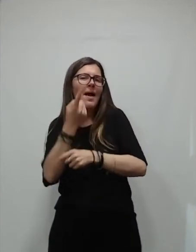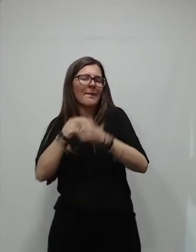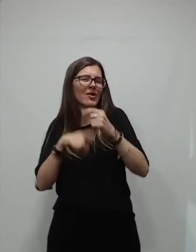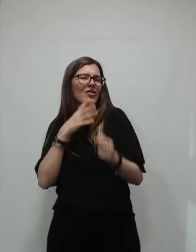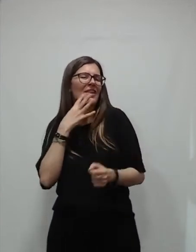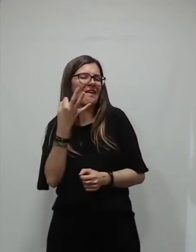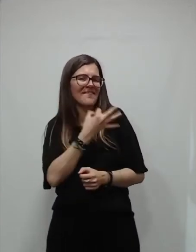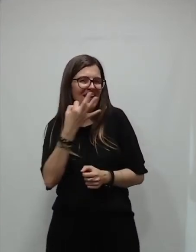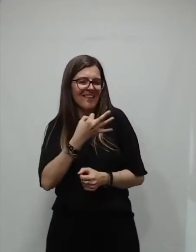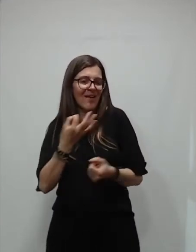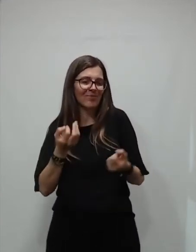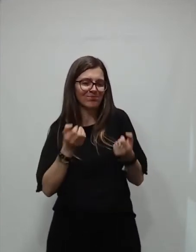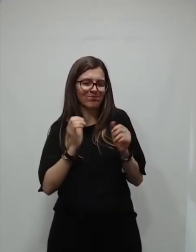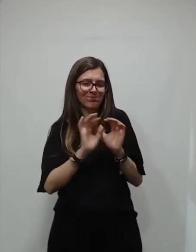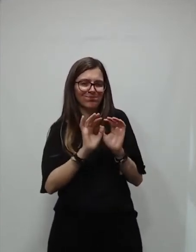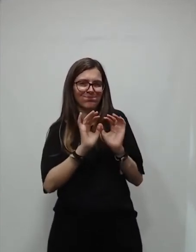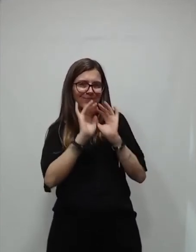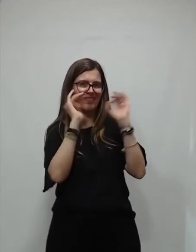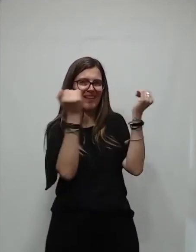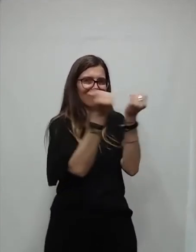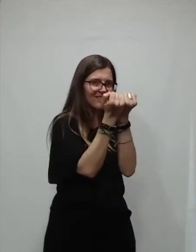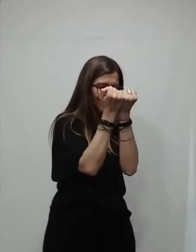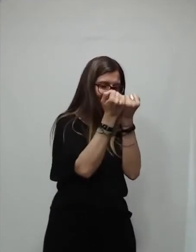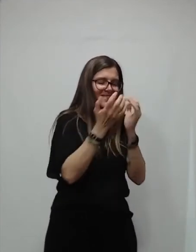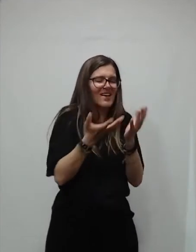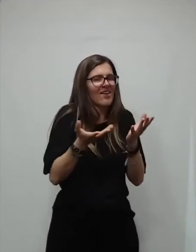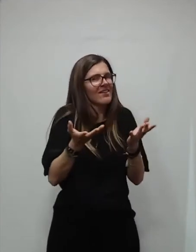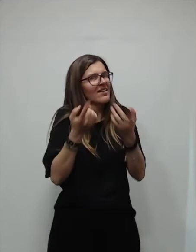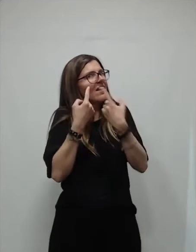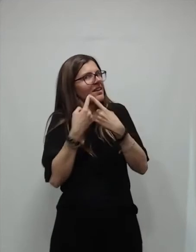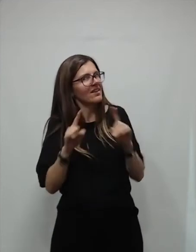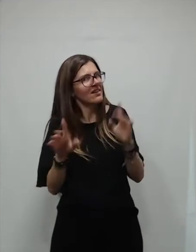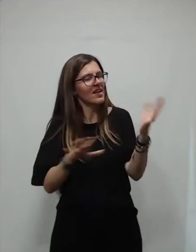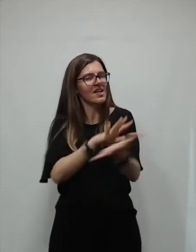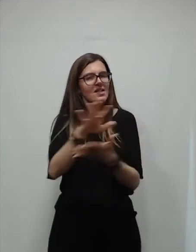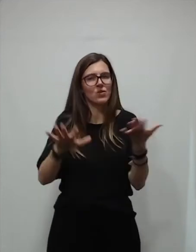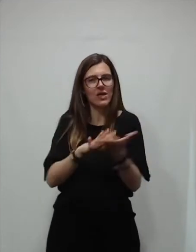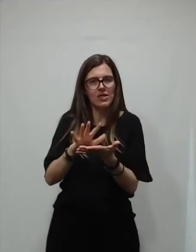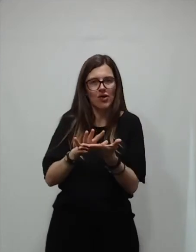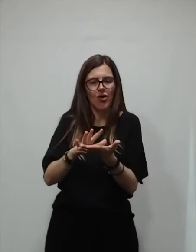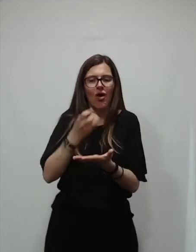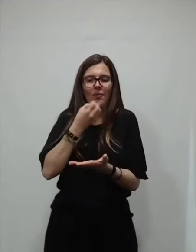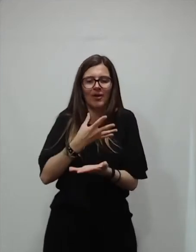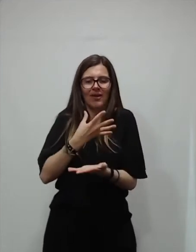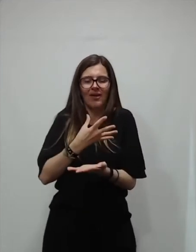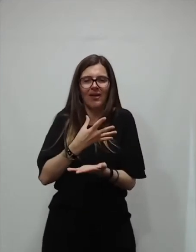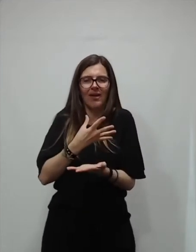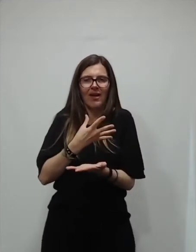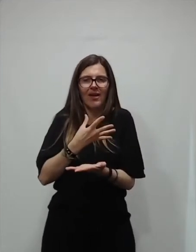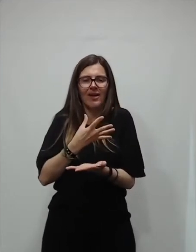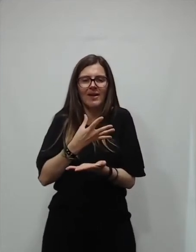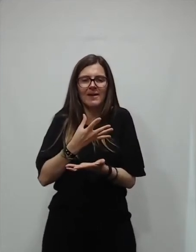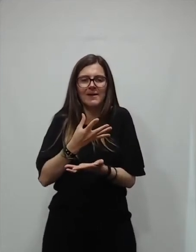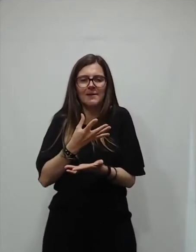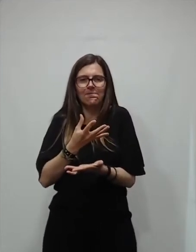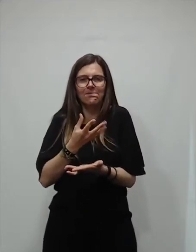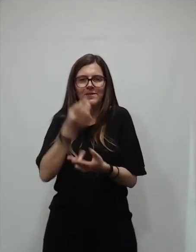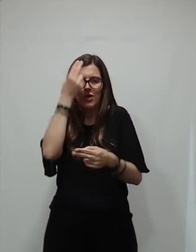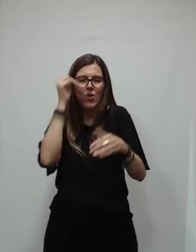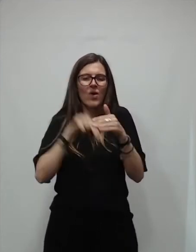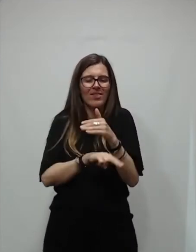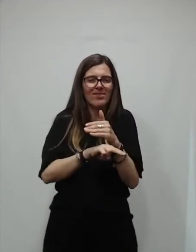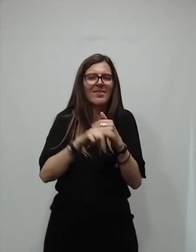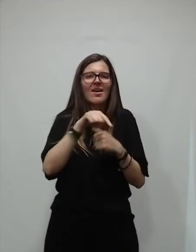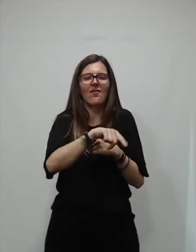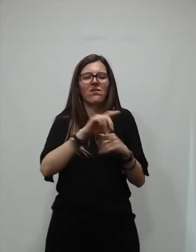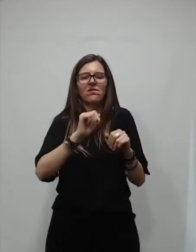esa perspectiva. Había una perspectiva de tratemos de curar a este sujeto, y capaz que este sujeto no tiene cura y por eso tiene que permanecer allí el